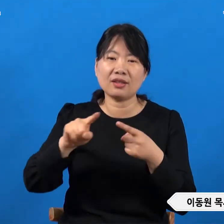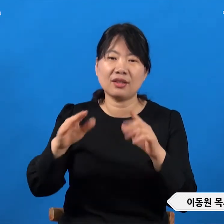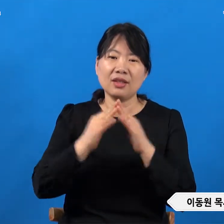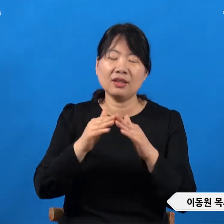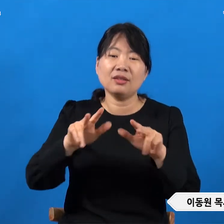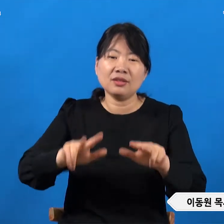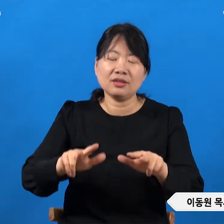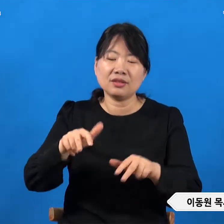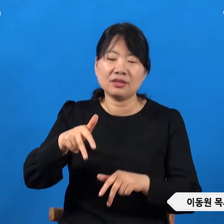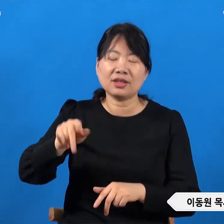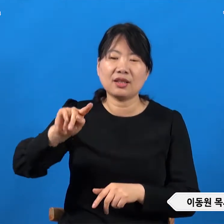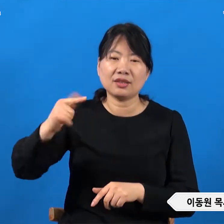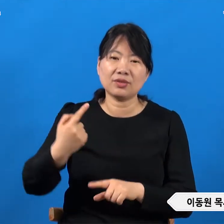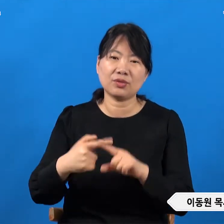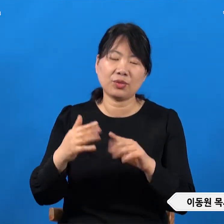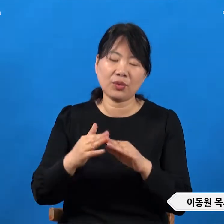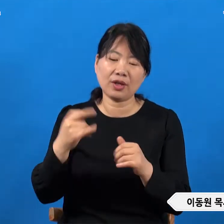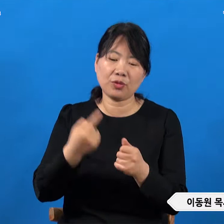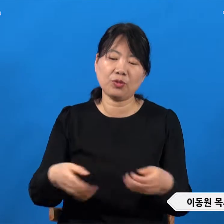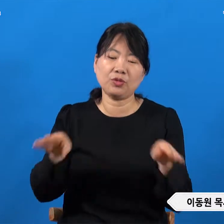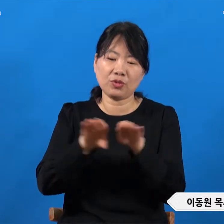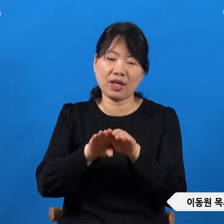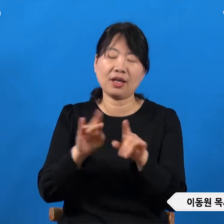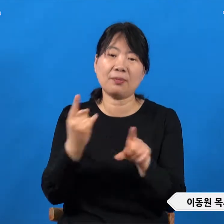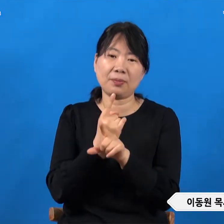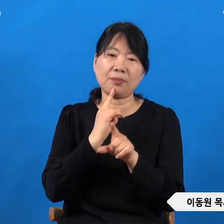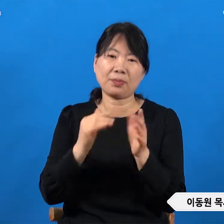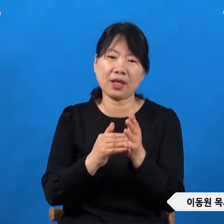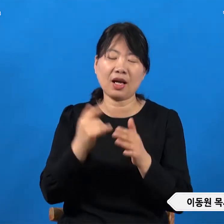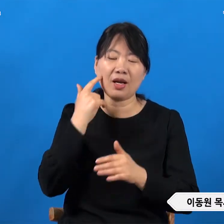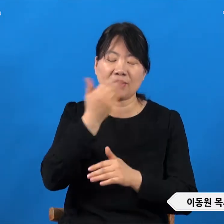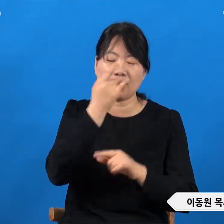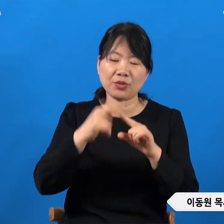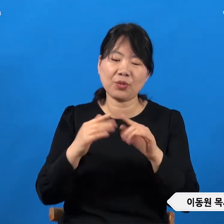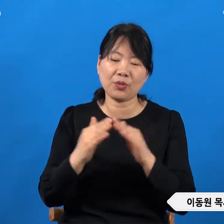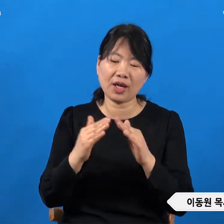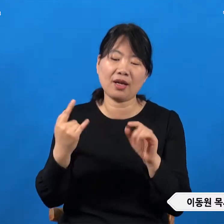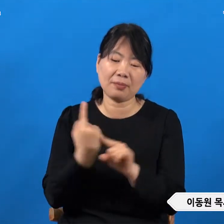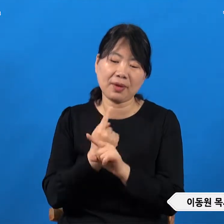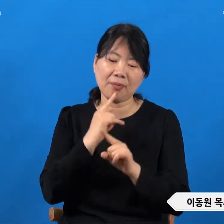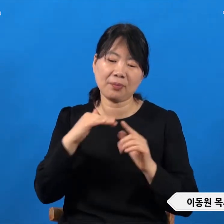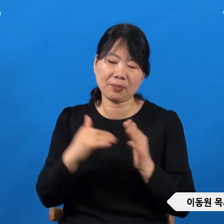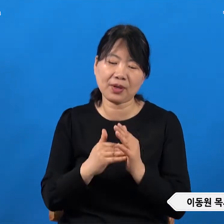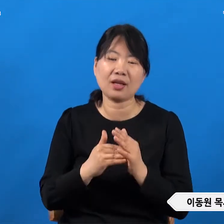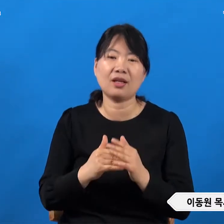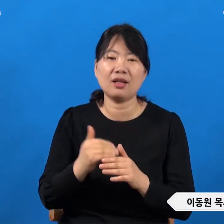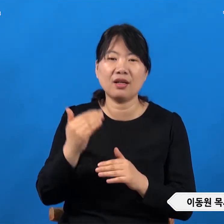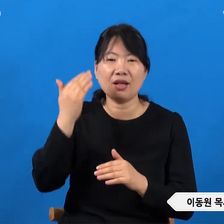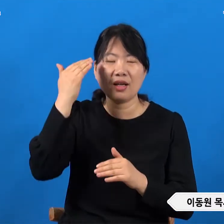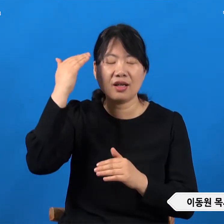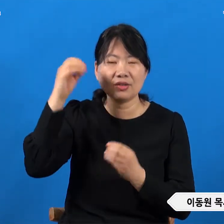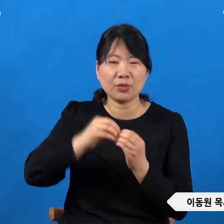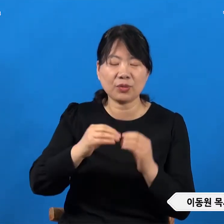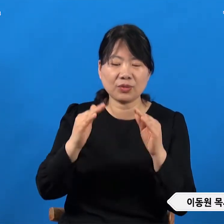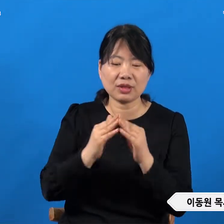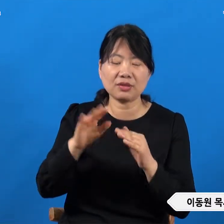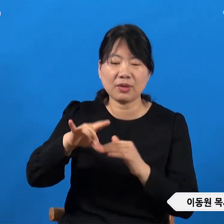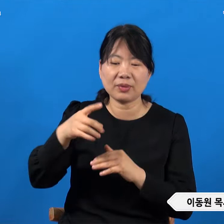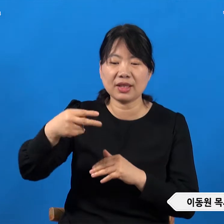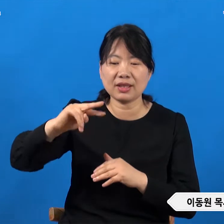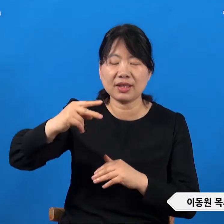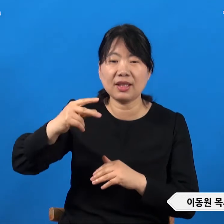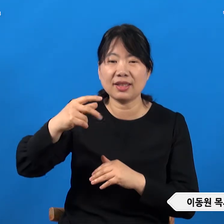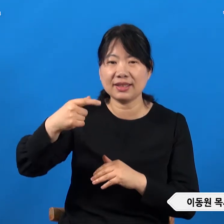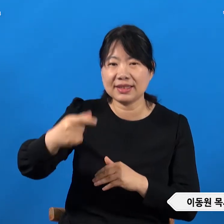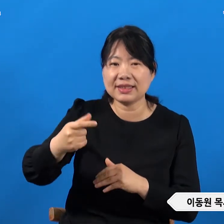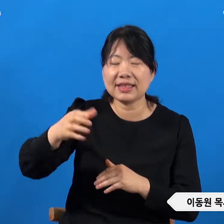집이 지금은 자천교회 교육관이 됐어요. 아주 아름다운 교육관이에요. 이 교육관 앞 한옥은 처음에 디귿자였는데